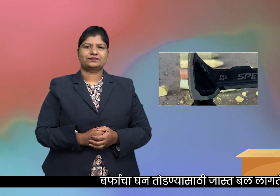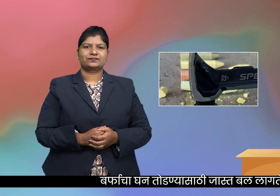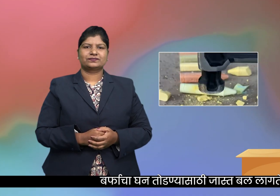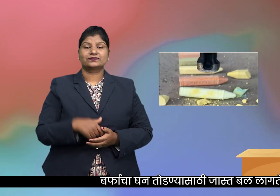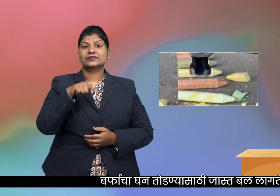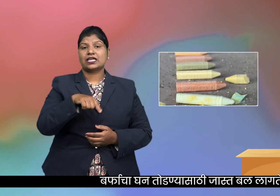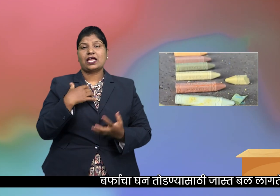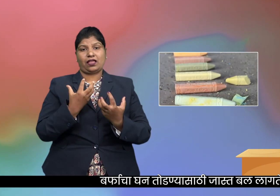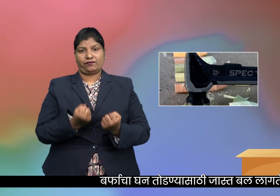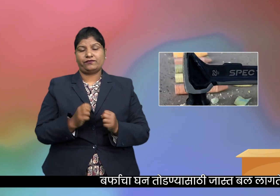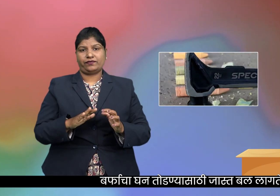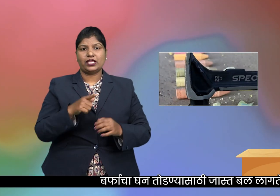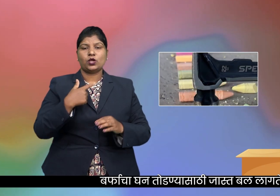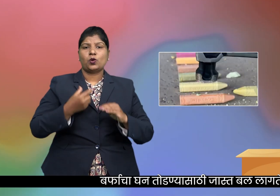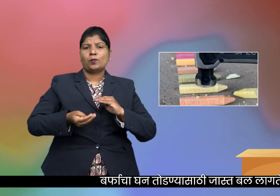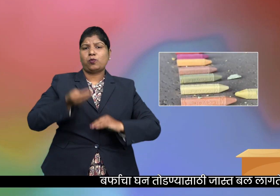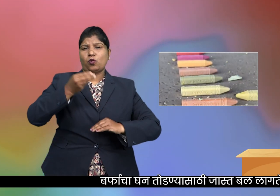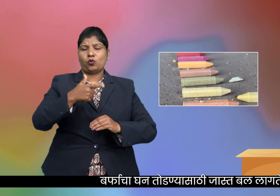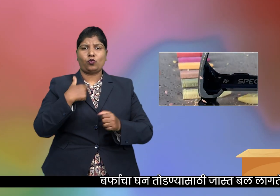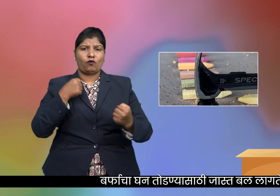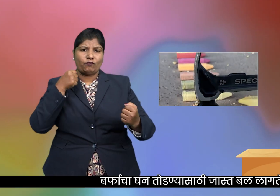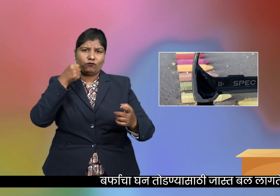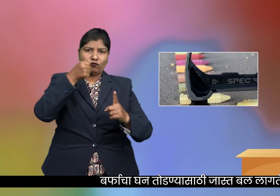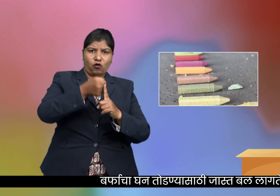बर्फाचा घन तोडण्यासाठी जास्त बल लागते.